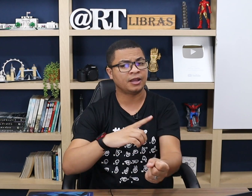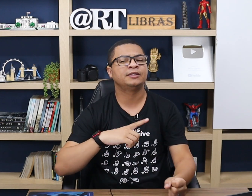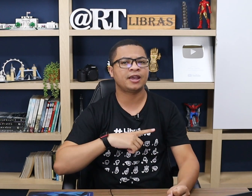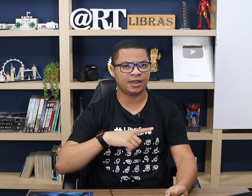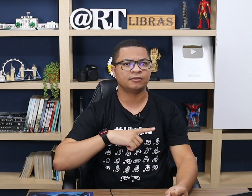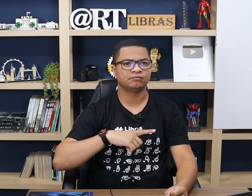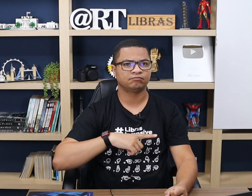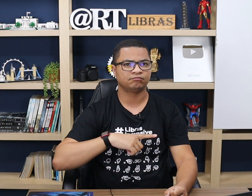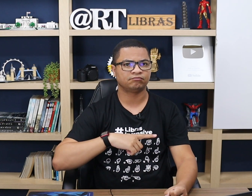tem